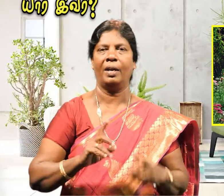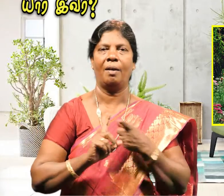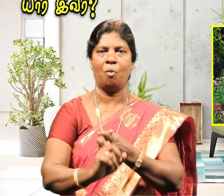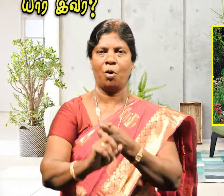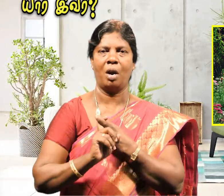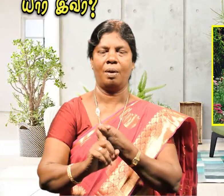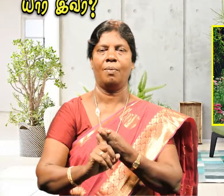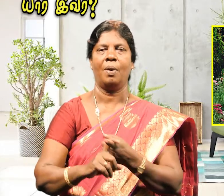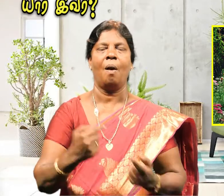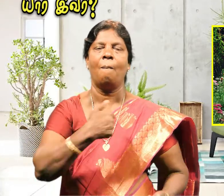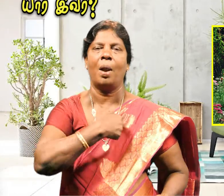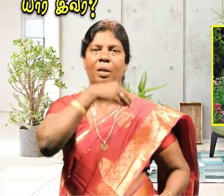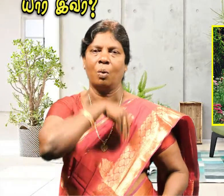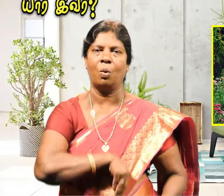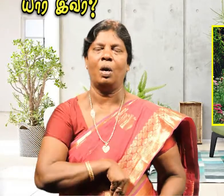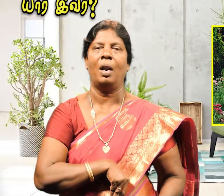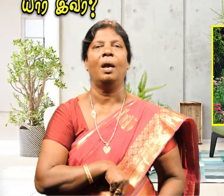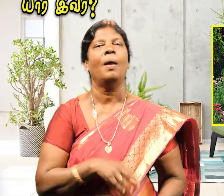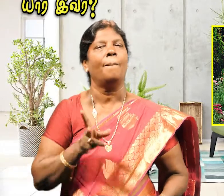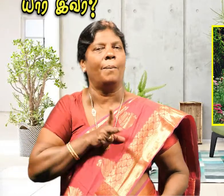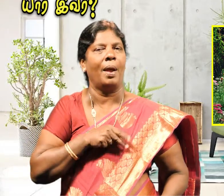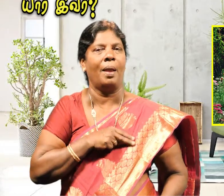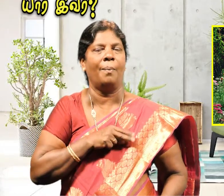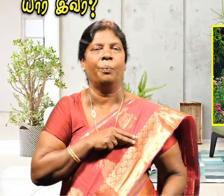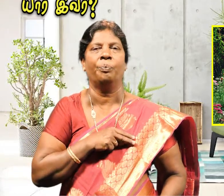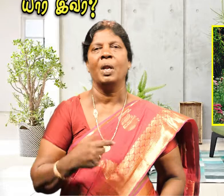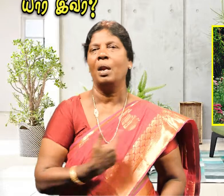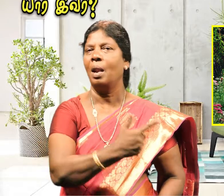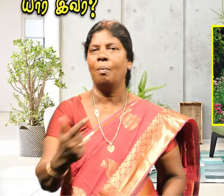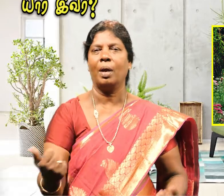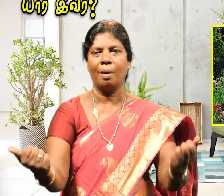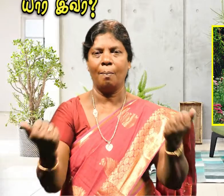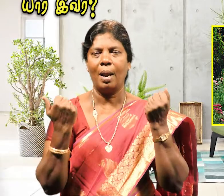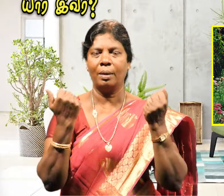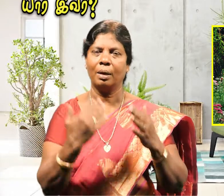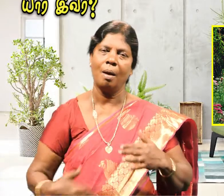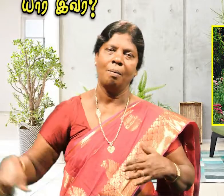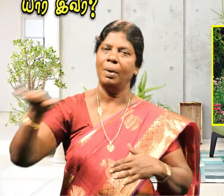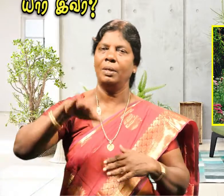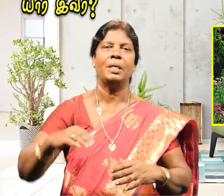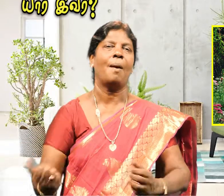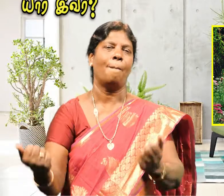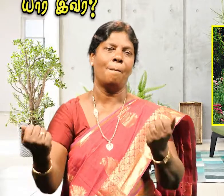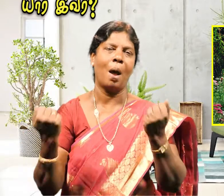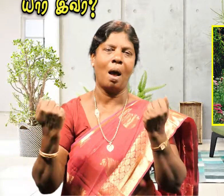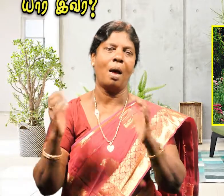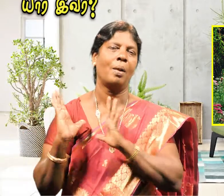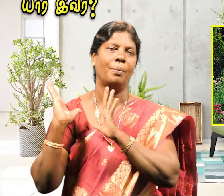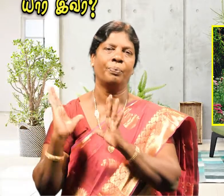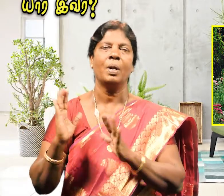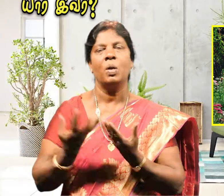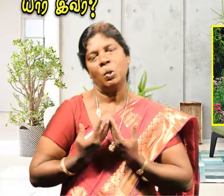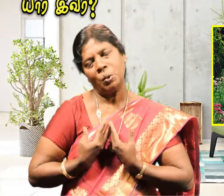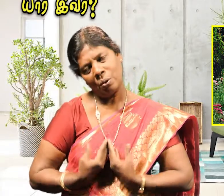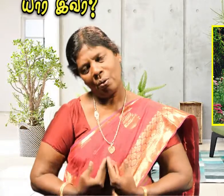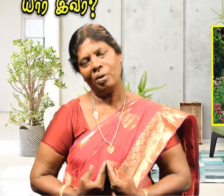வரும் போராட்டம், மனதுக்குள் பயங்கள், நம்முடைய பலத்திற்கு மிஞ்சிய பாரம்,